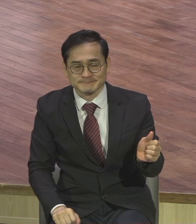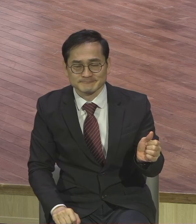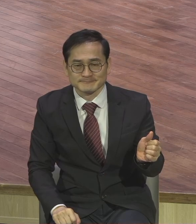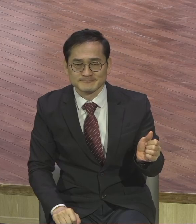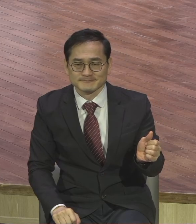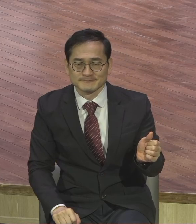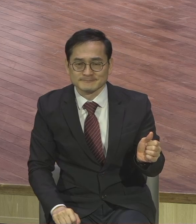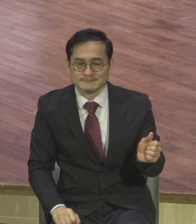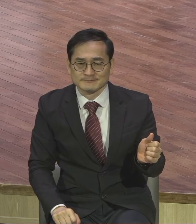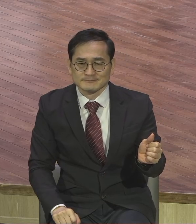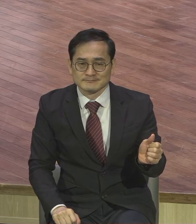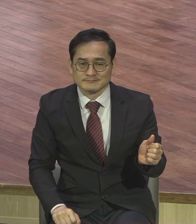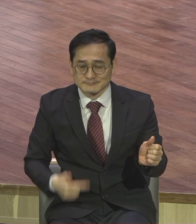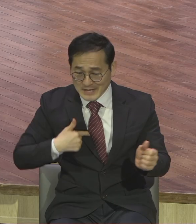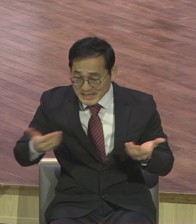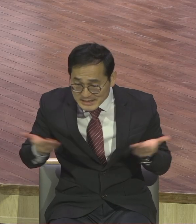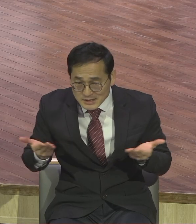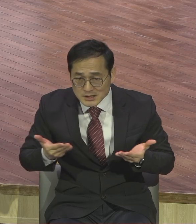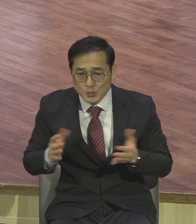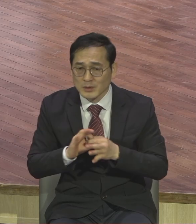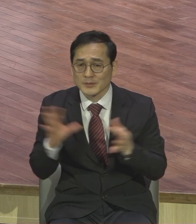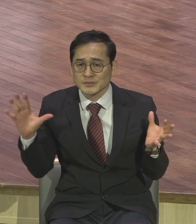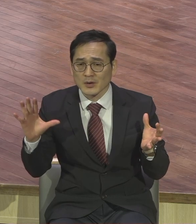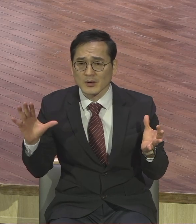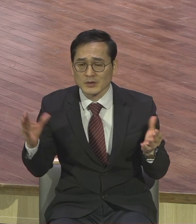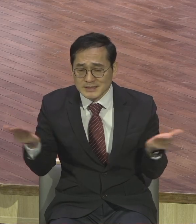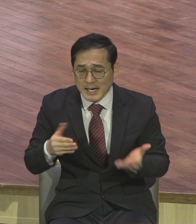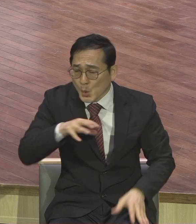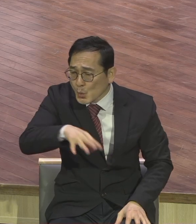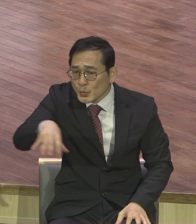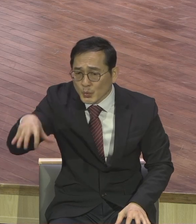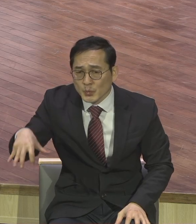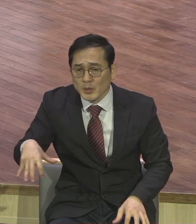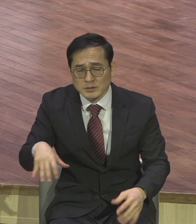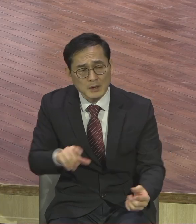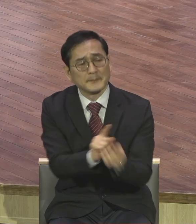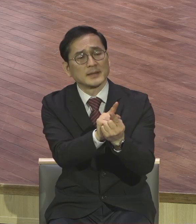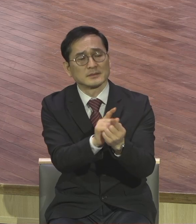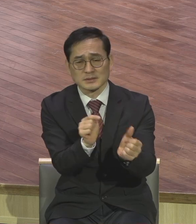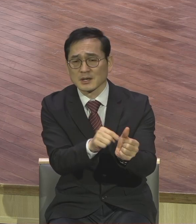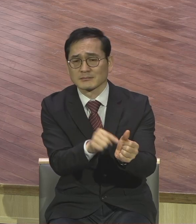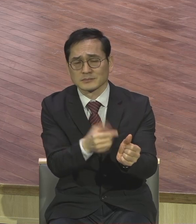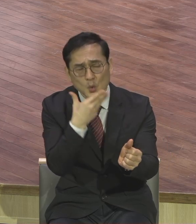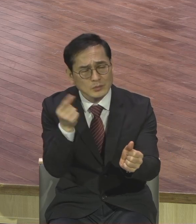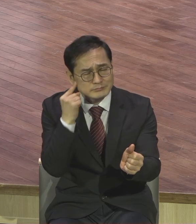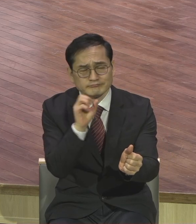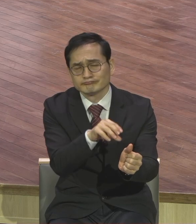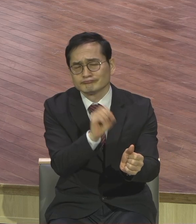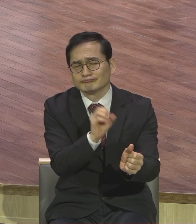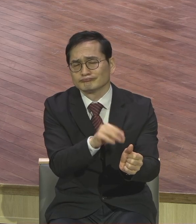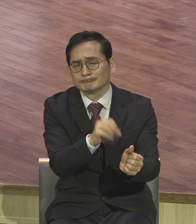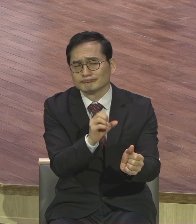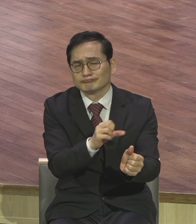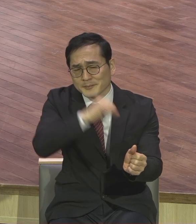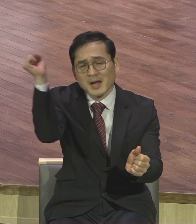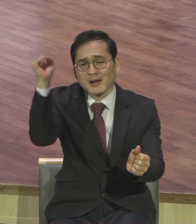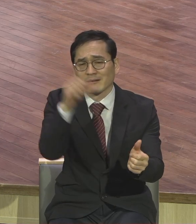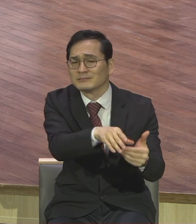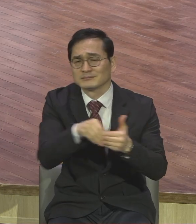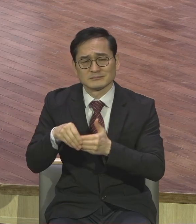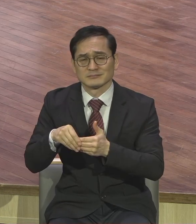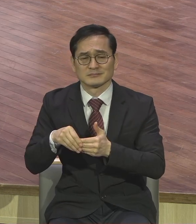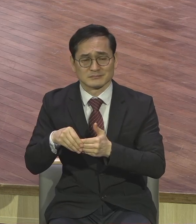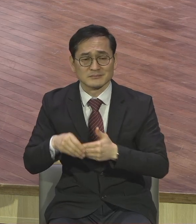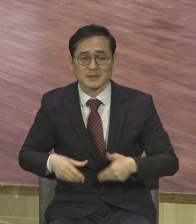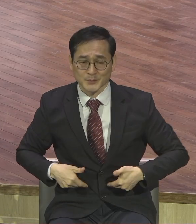무슨 직업을 가졌든지 복음을 증거하겠다. 우리가 2020년 새해부터 이 로마서 말씀을 그렇게